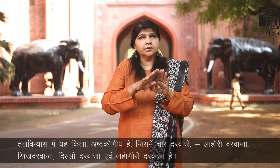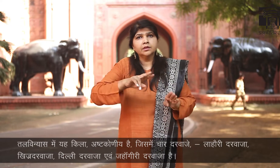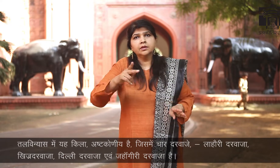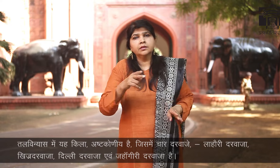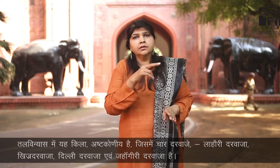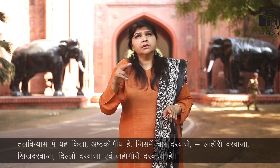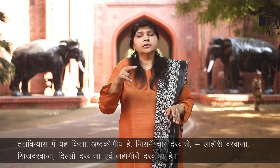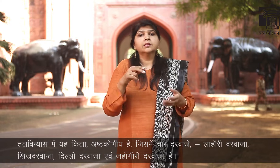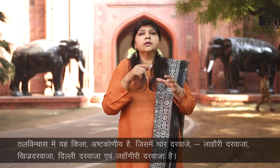खिज्र दरवाजा,